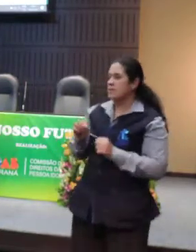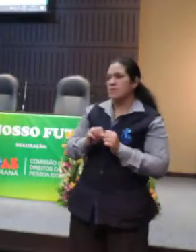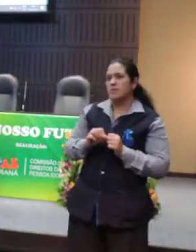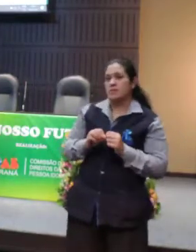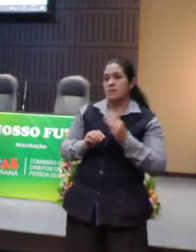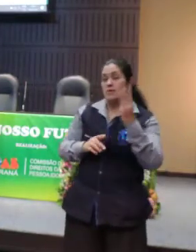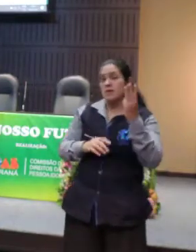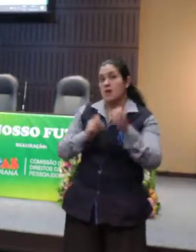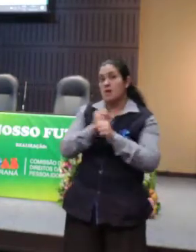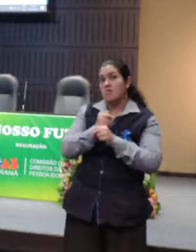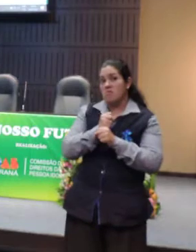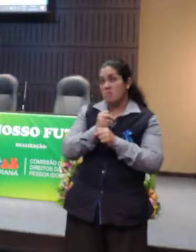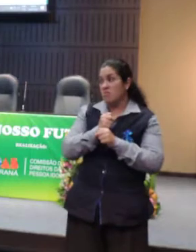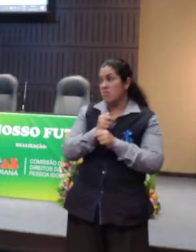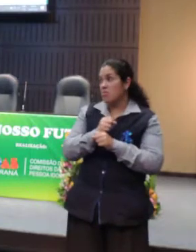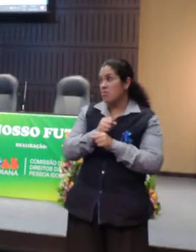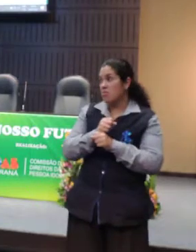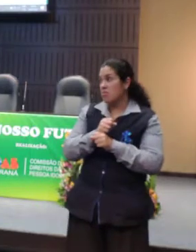Três anos eu passei assim.